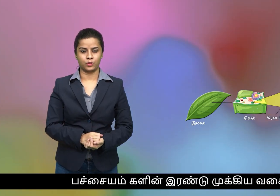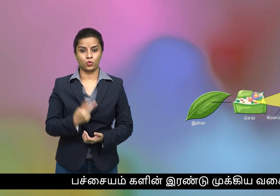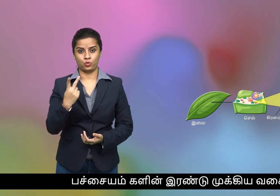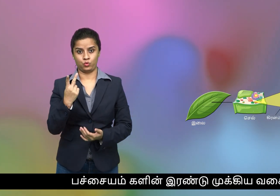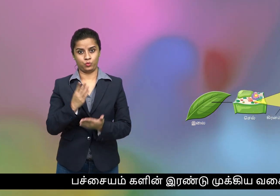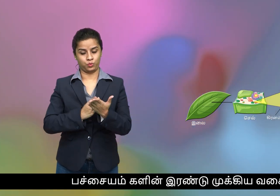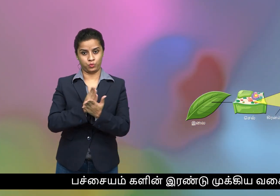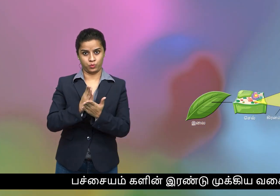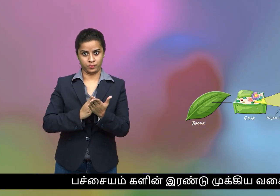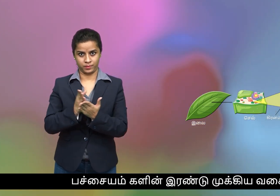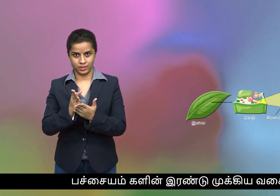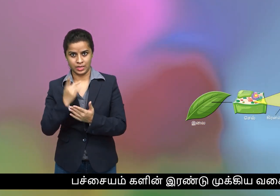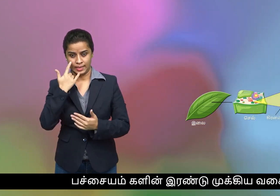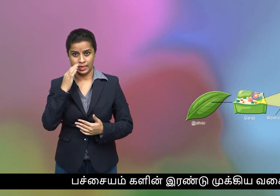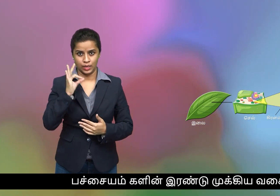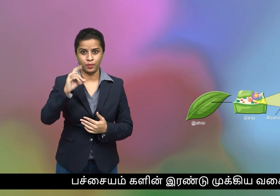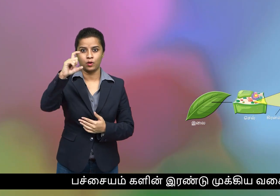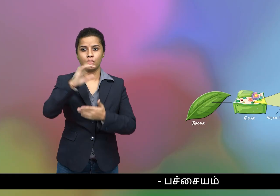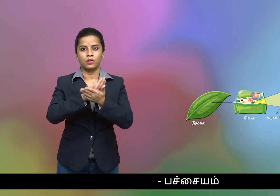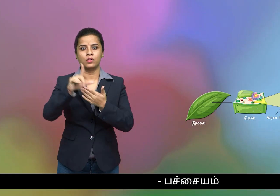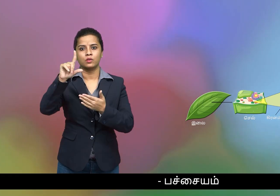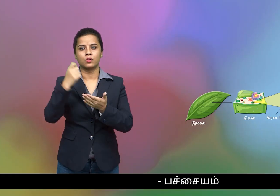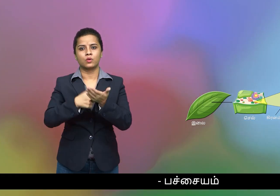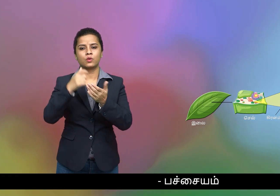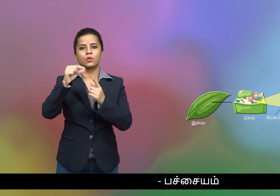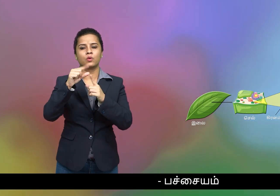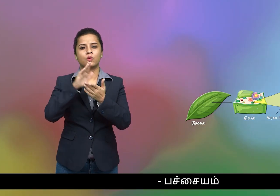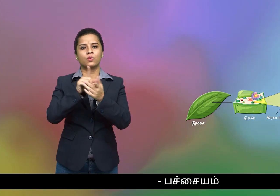பச்சையம்களின் 2 முக்கிய வகைகள் பச்சையம்